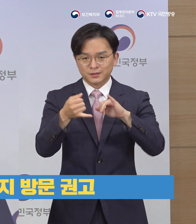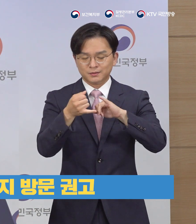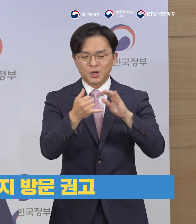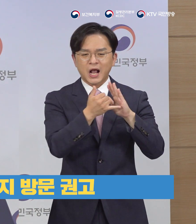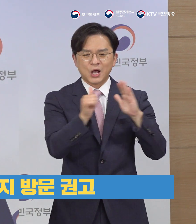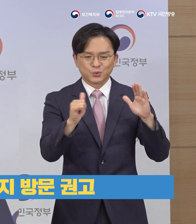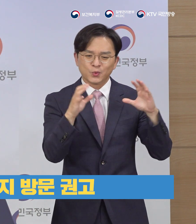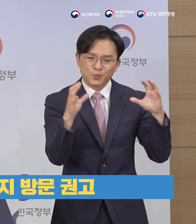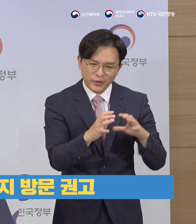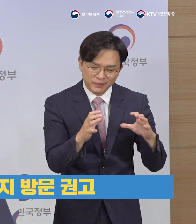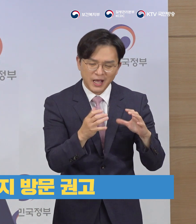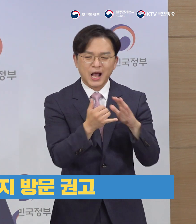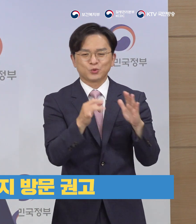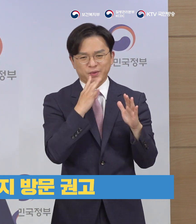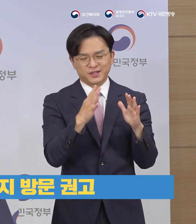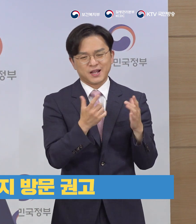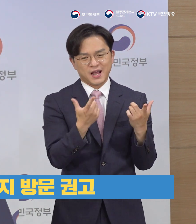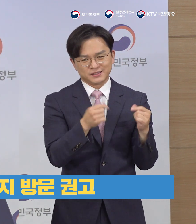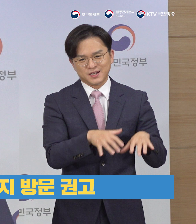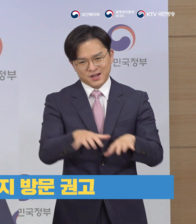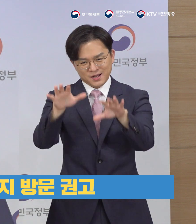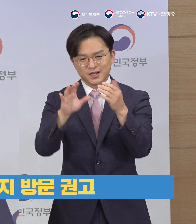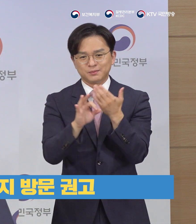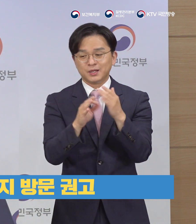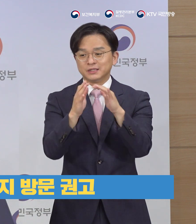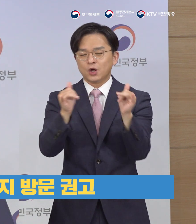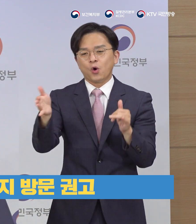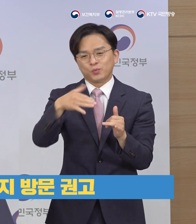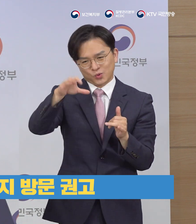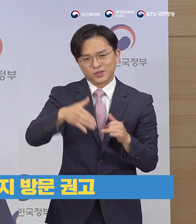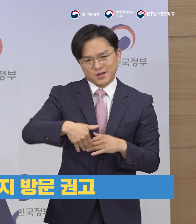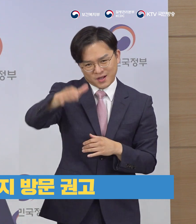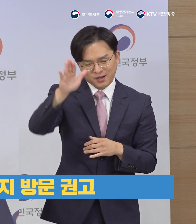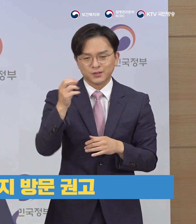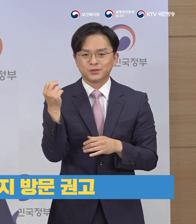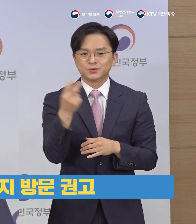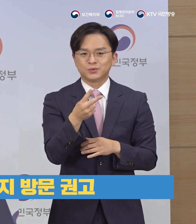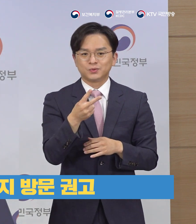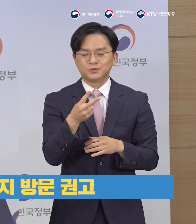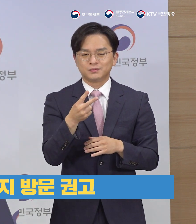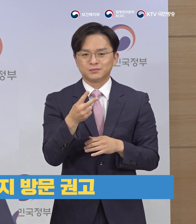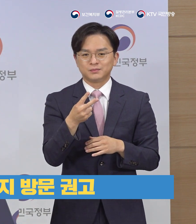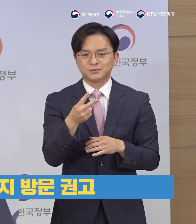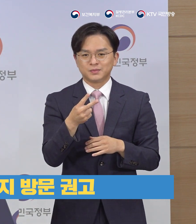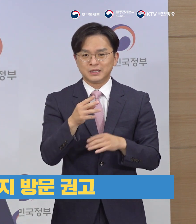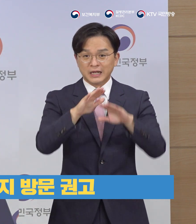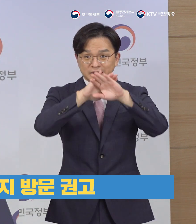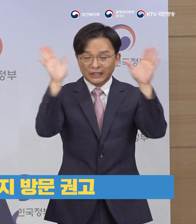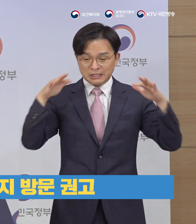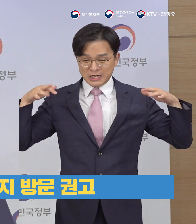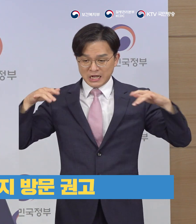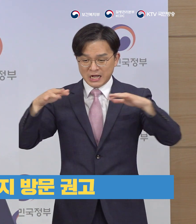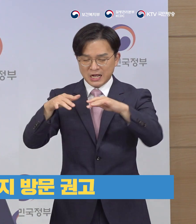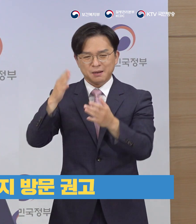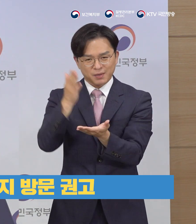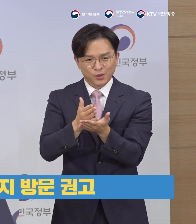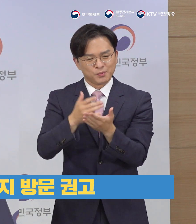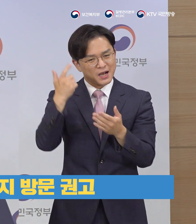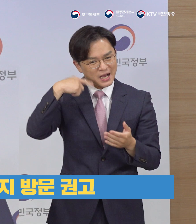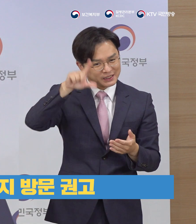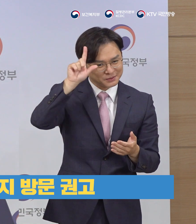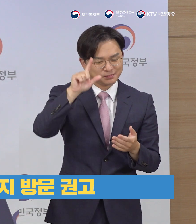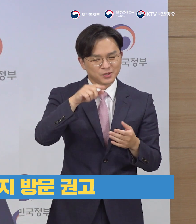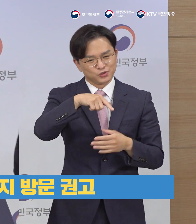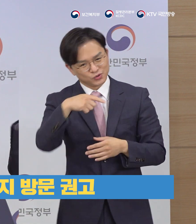소규모 인원으로 한적한 야외 휴가지를 고르거나 관광객이 몰리는 혼잡한 시간대를 피하여